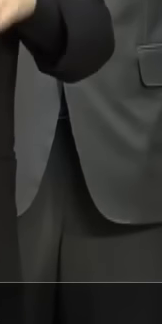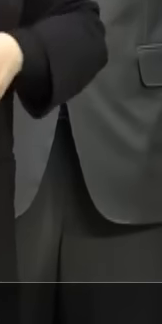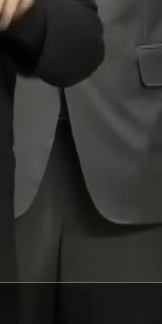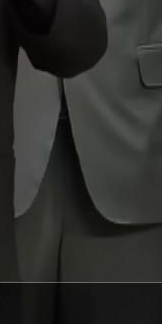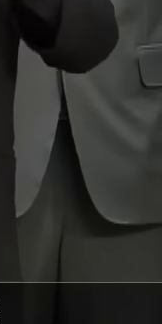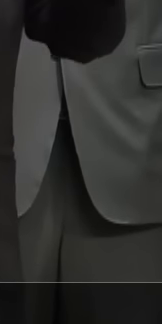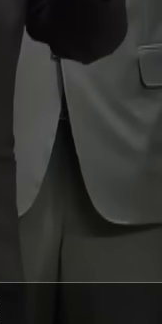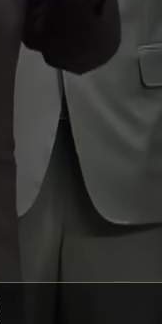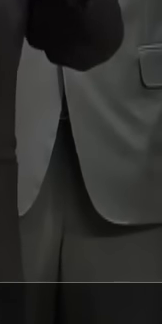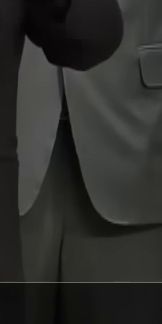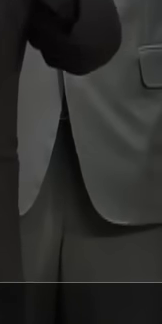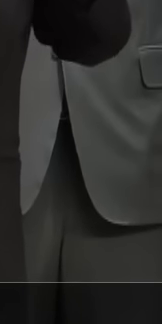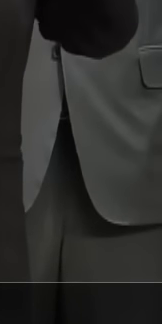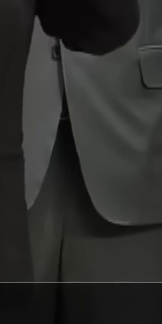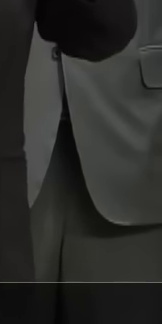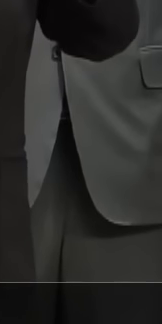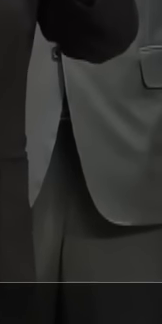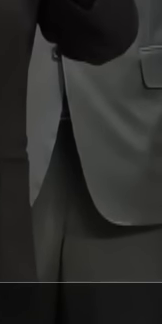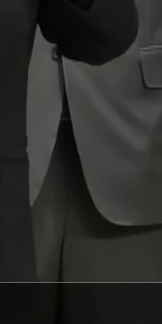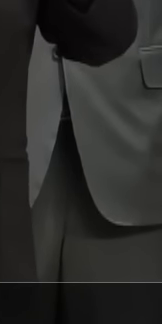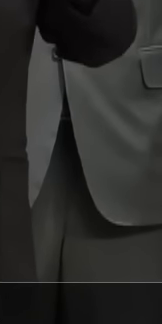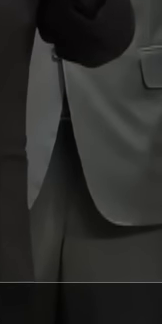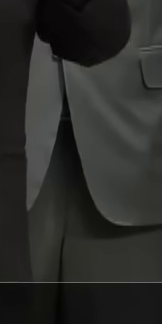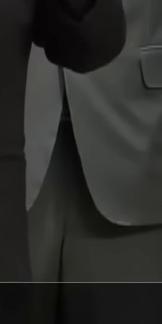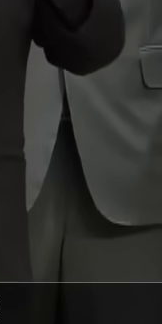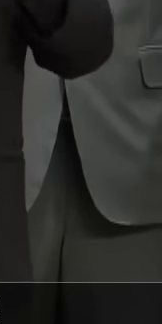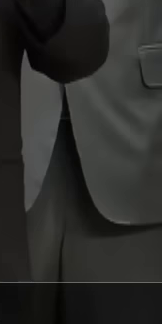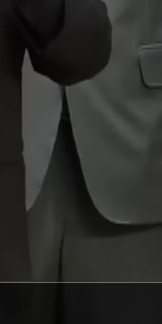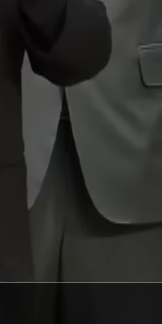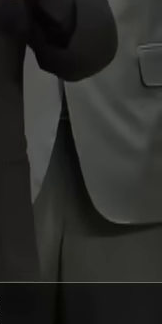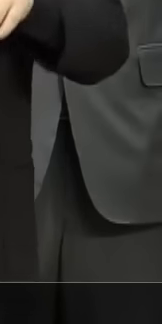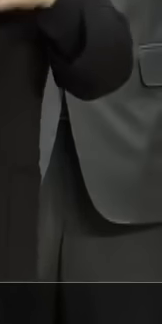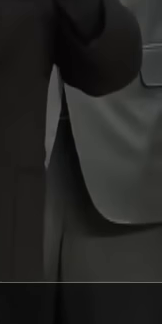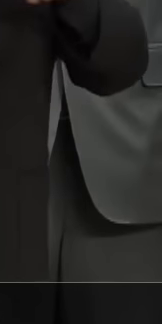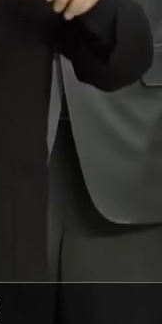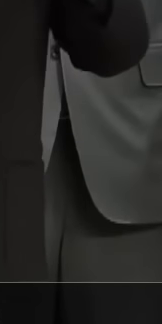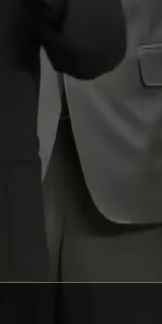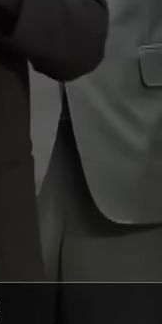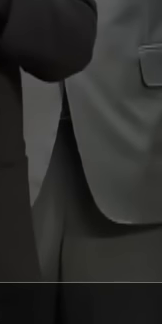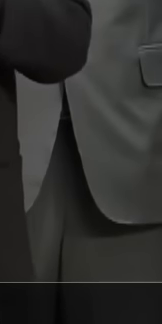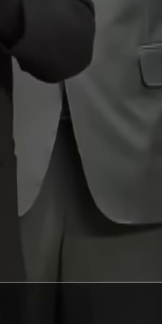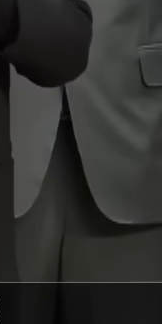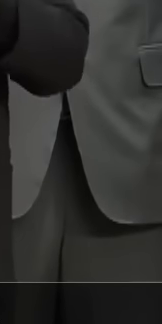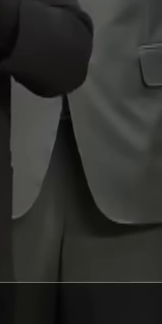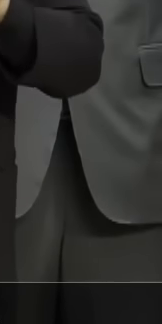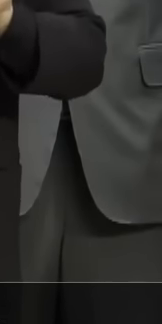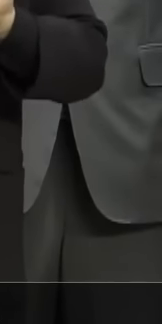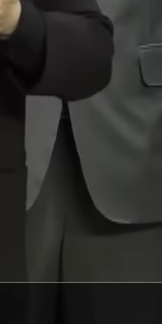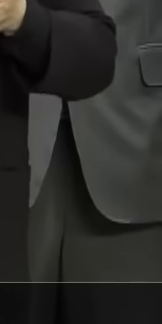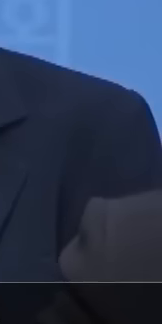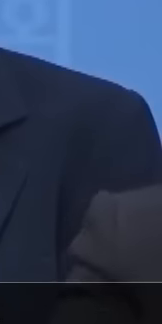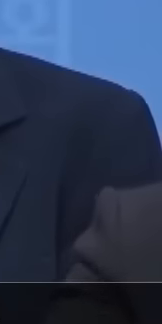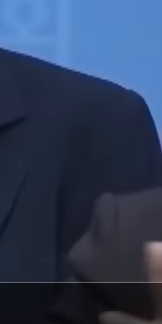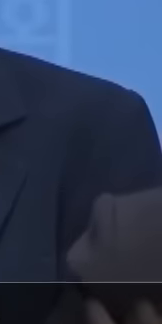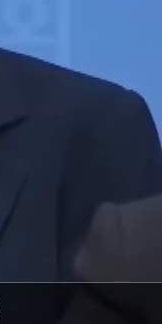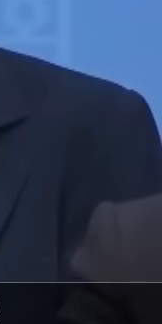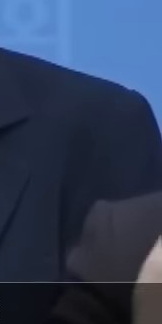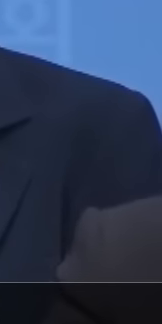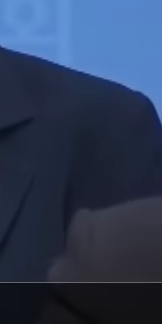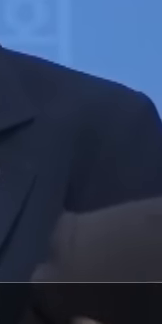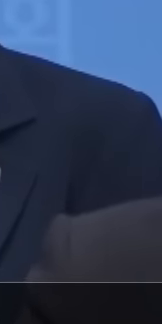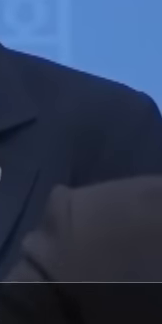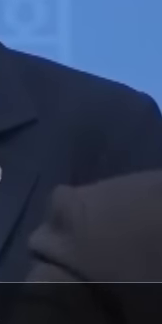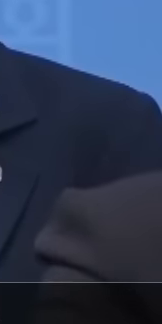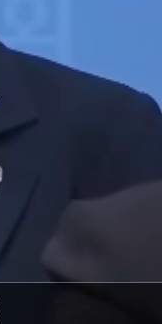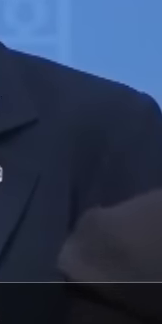2022년 초, 초과 세수를 활용해 코로나 방역 조치로 인한 소상공인 자영업자의